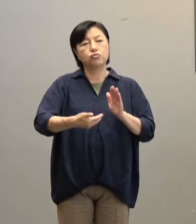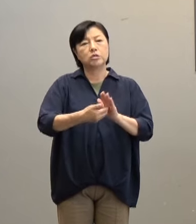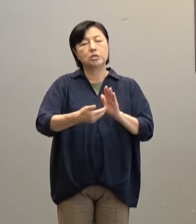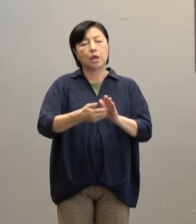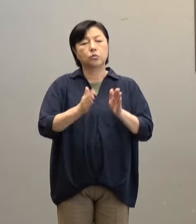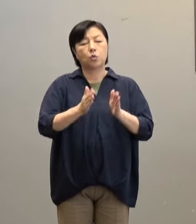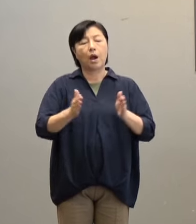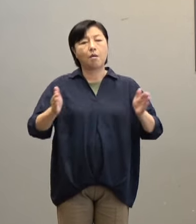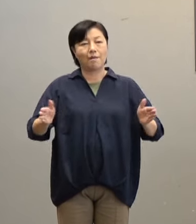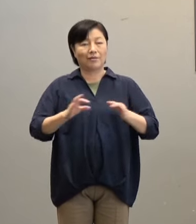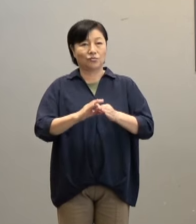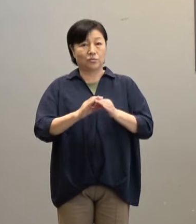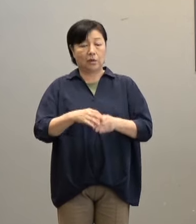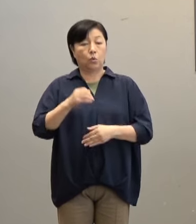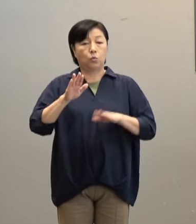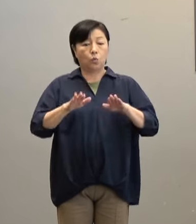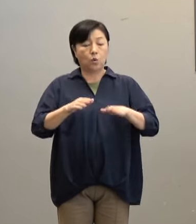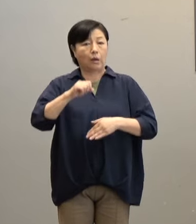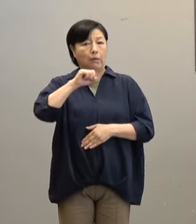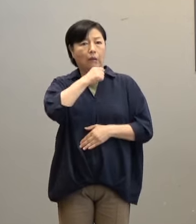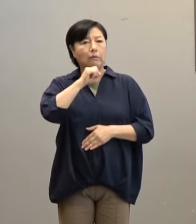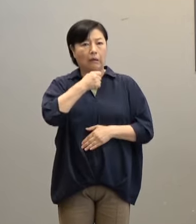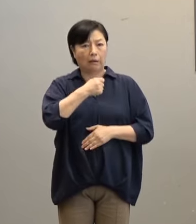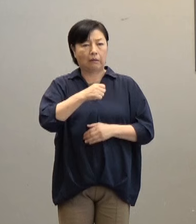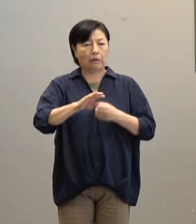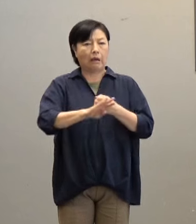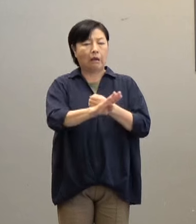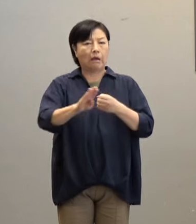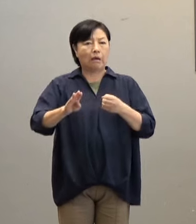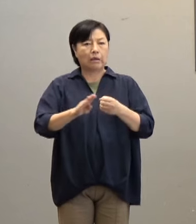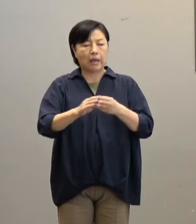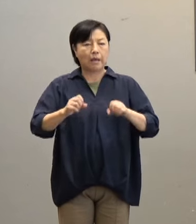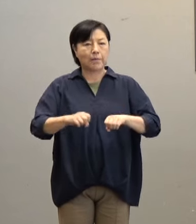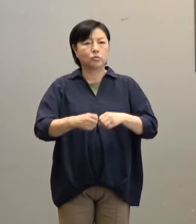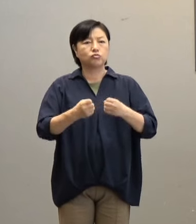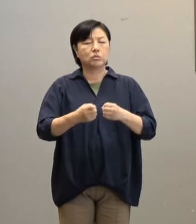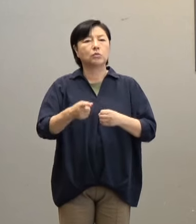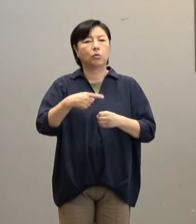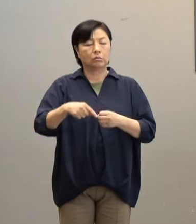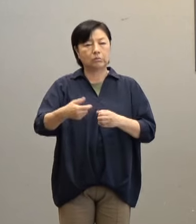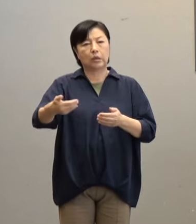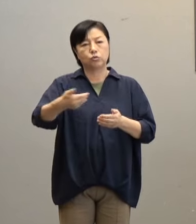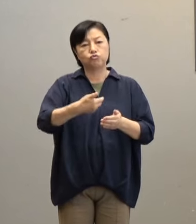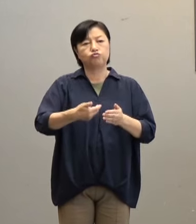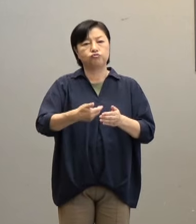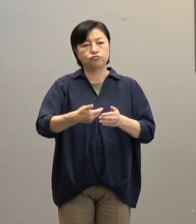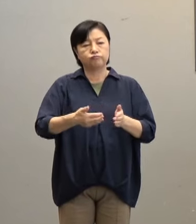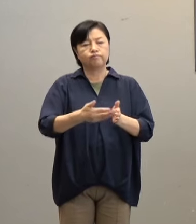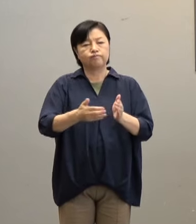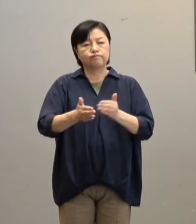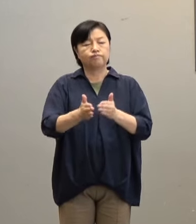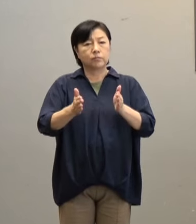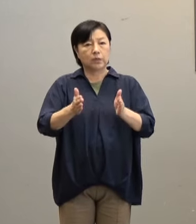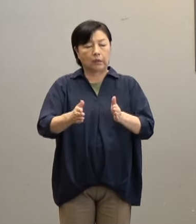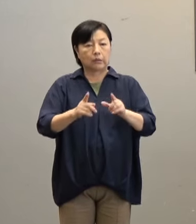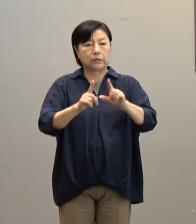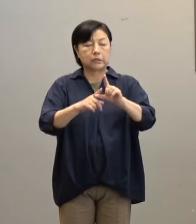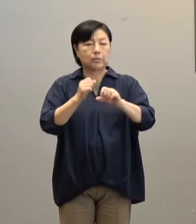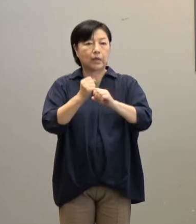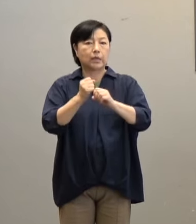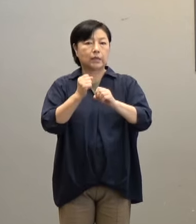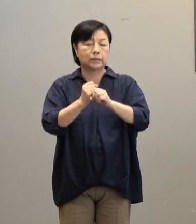はい、今回台湾が原発事故を受けた輸入規制について、千葉県産品を含